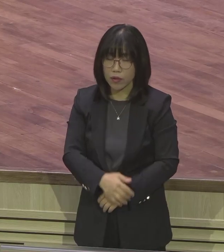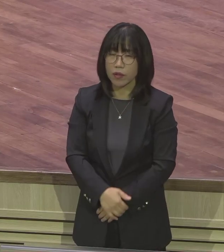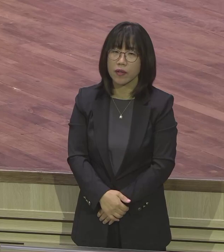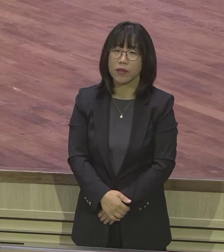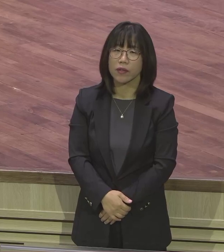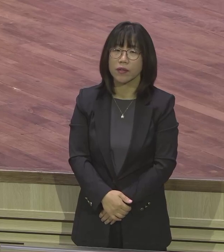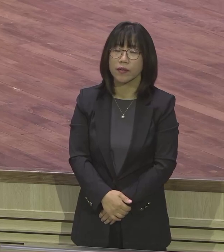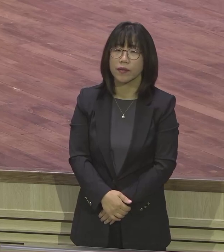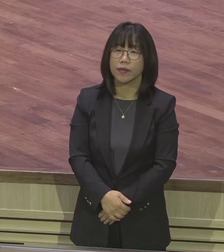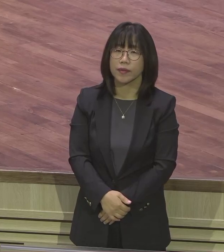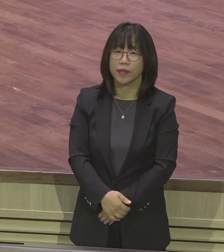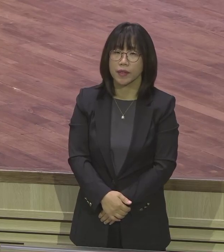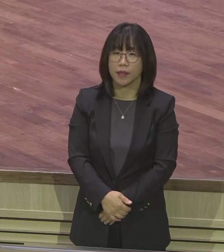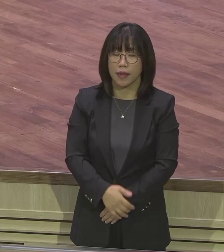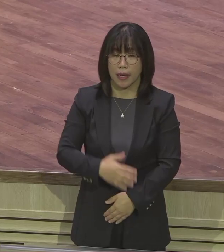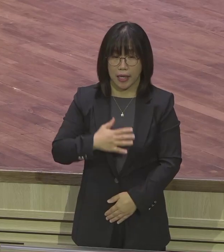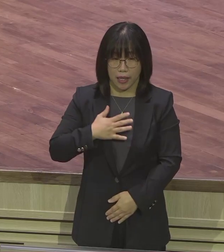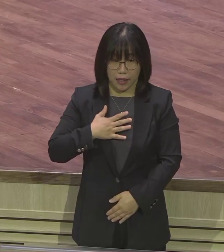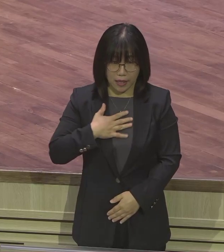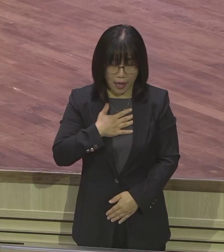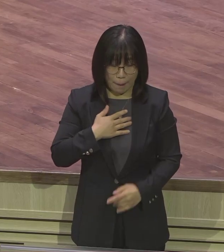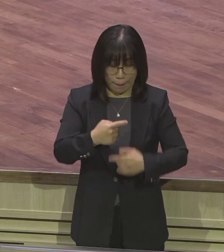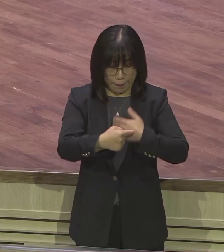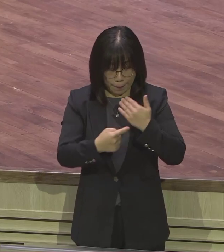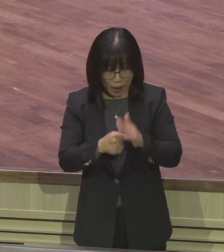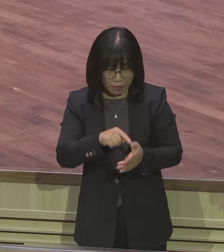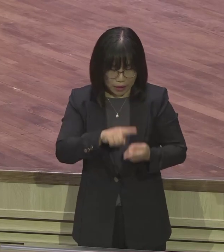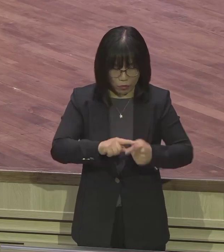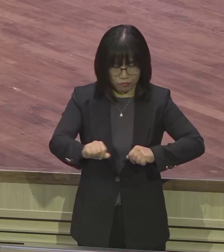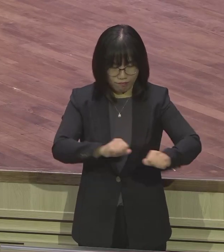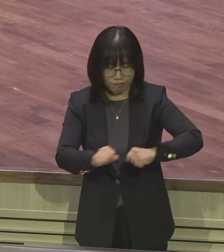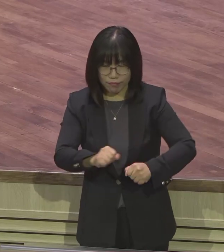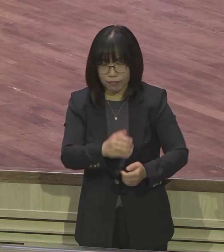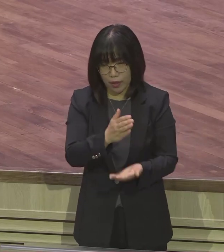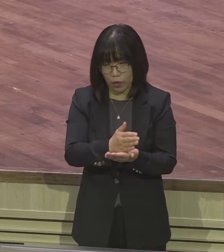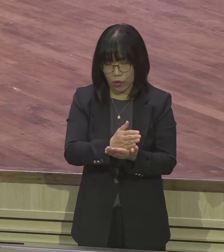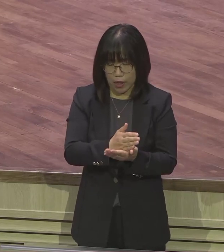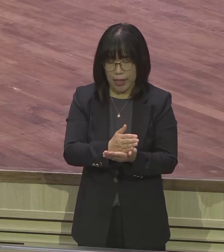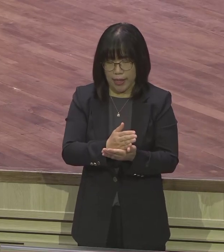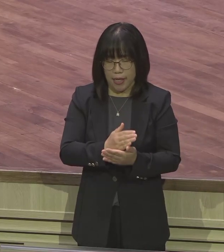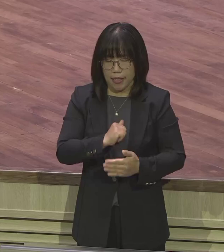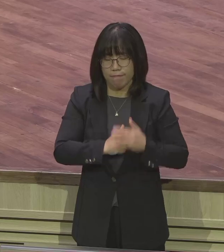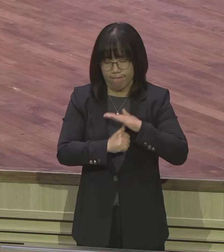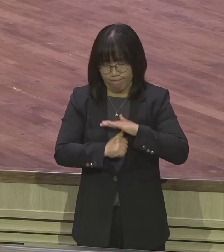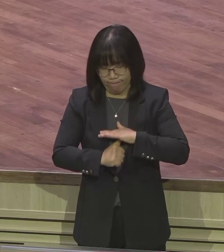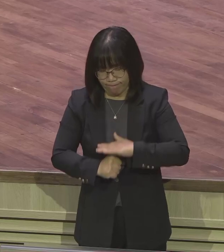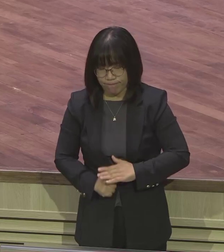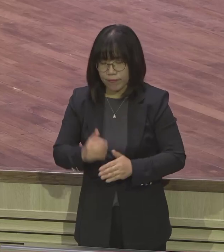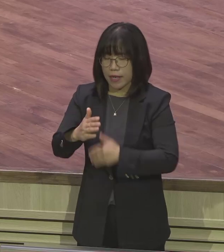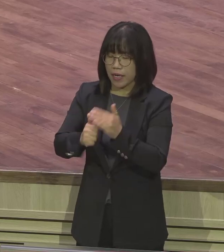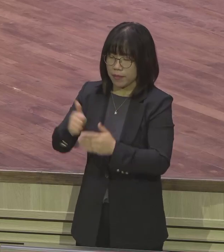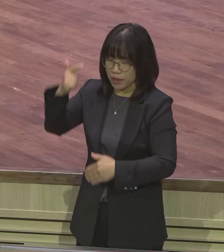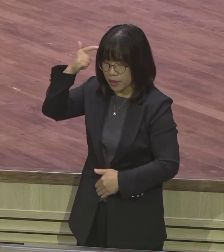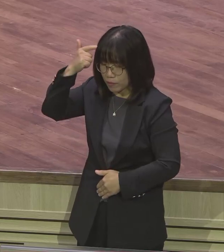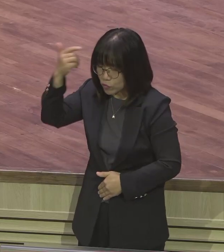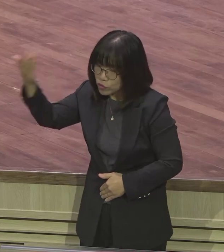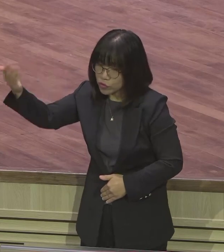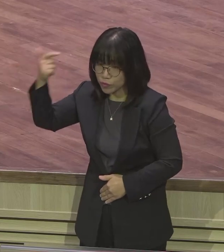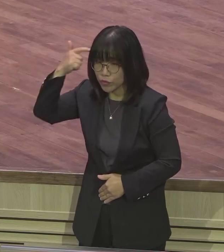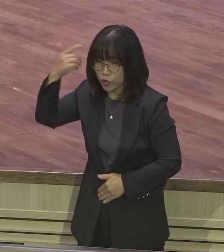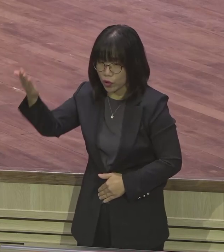야곱이지만은 자기 감정을 억누르고 하나님의 뜻을 구한 것입니다. 이게 언약의 사람이에요.